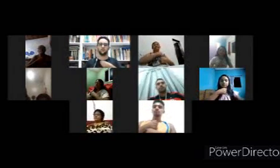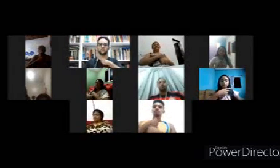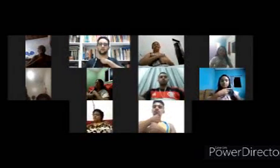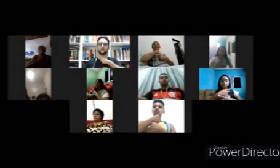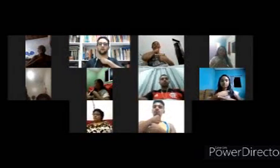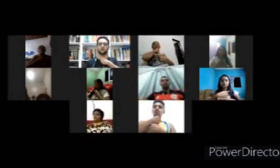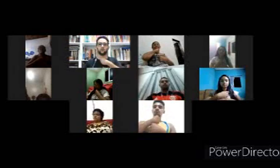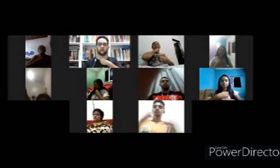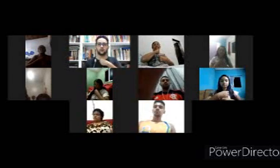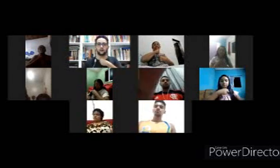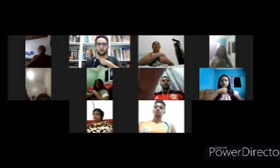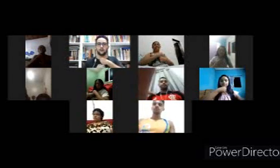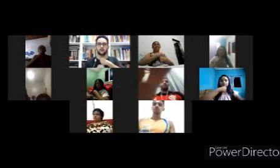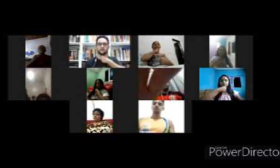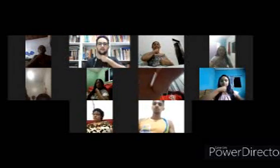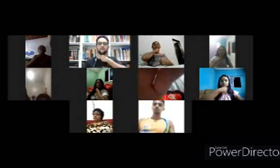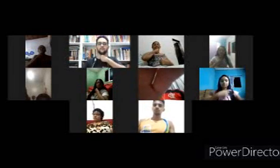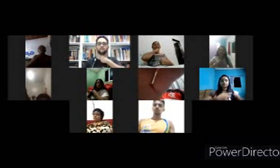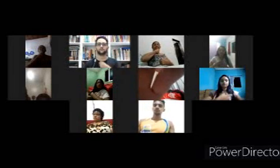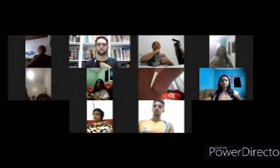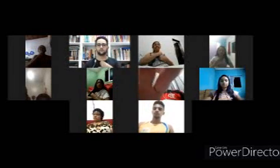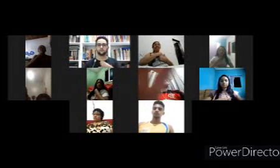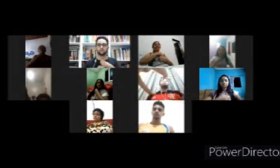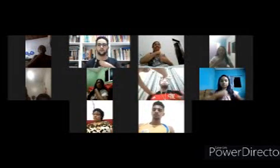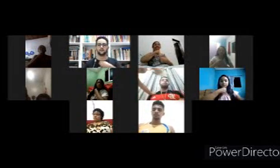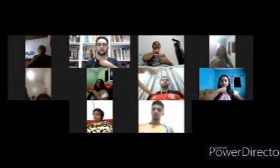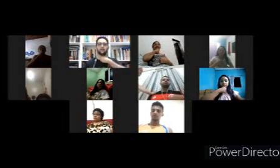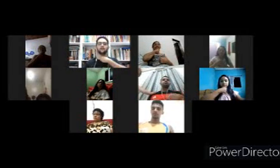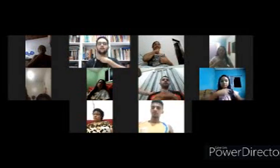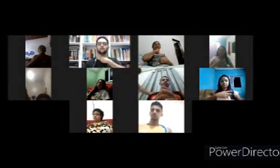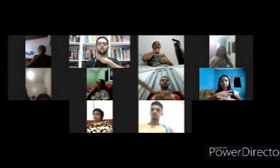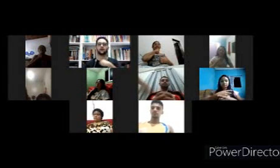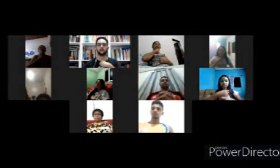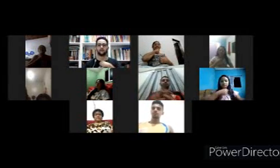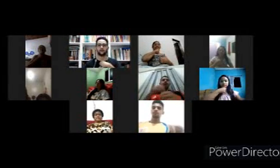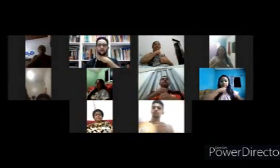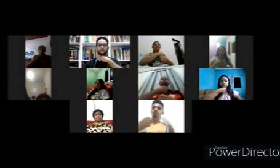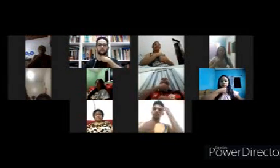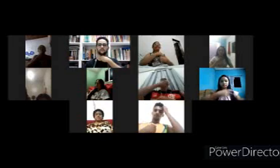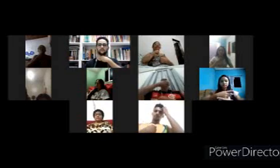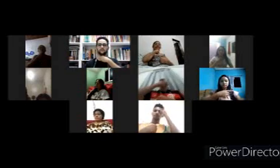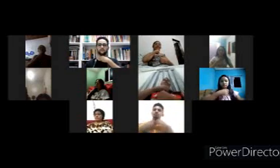uma sobe, a outra desce. Vai dizer que está apertando o nó da gravata.